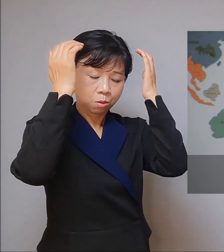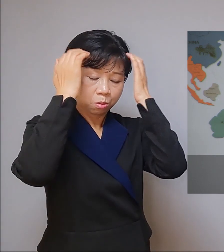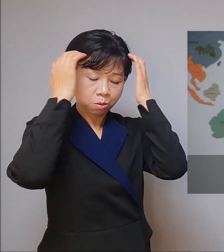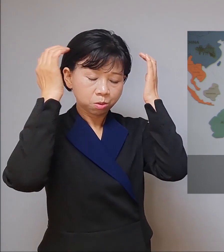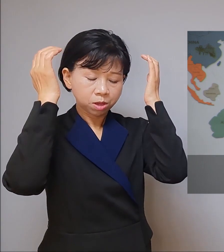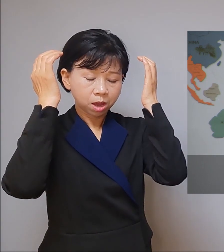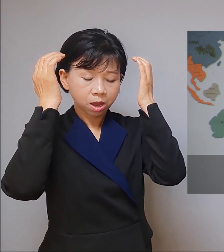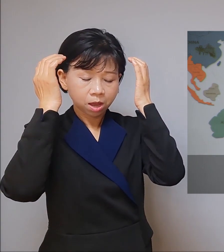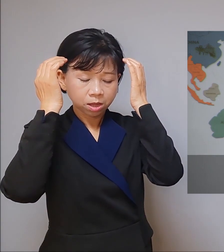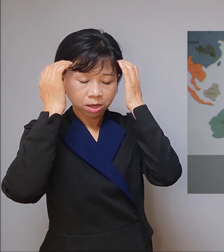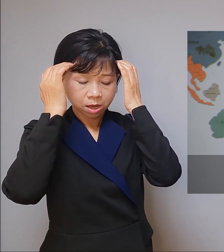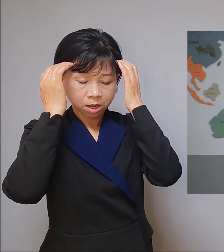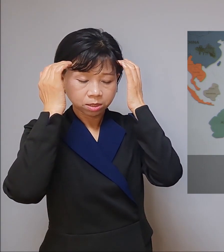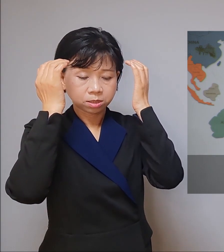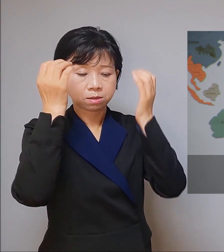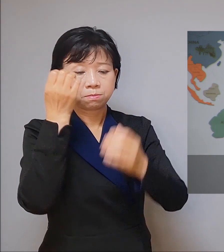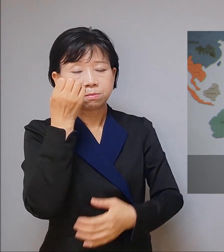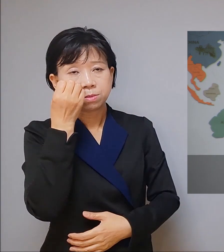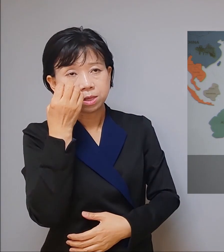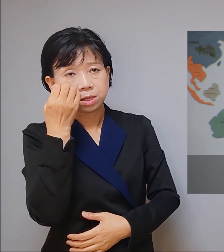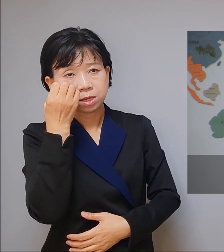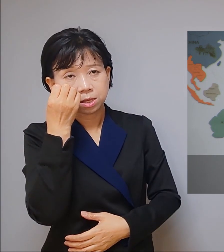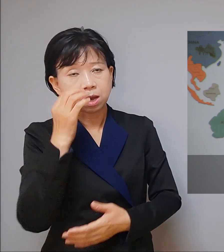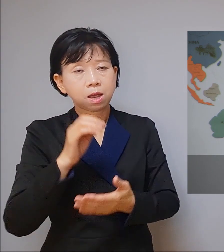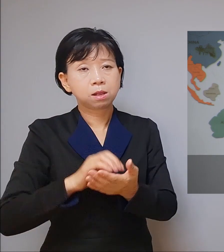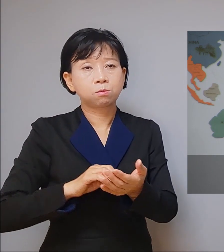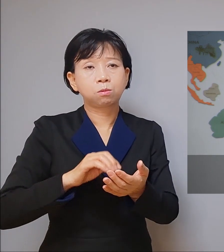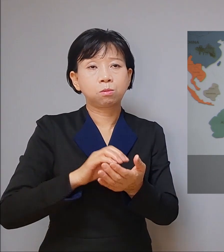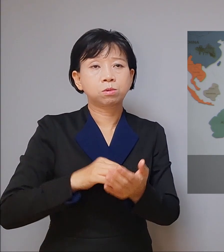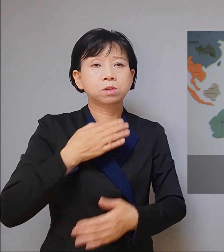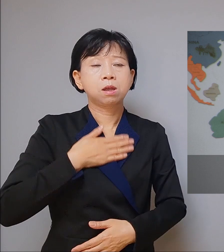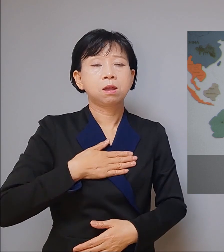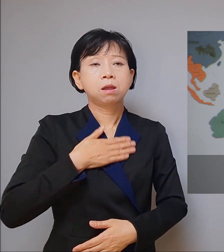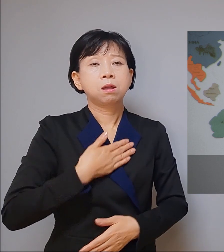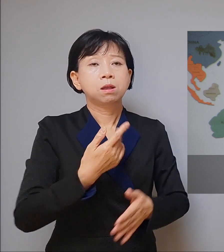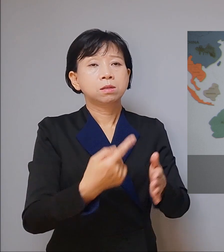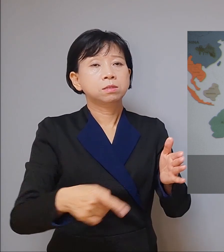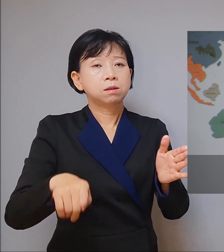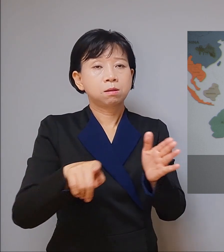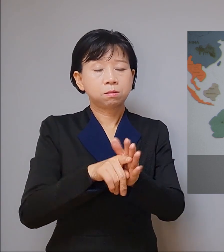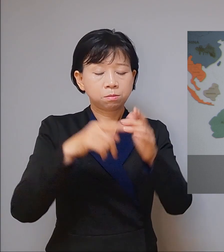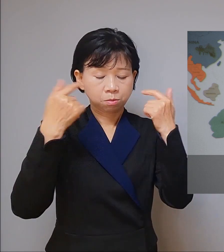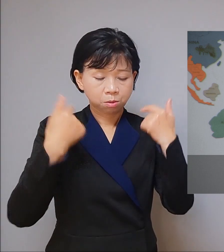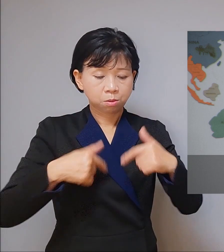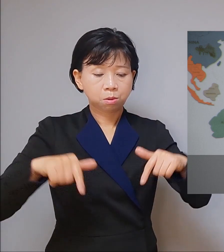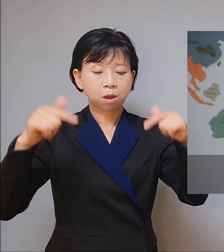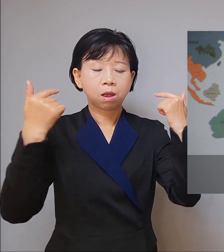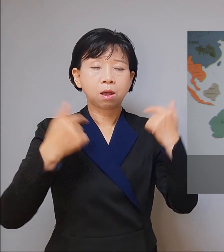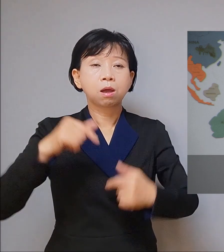보고서 고난의 신비 알고자